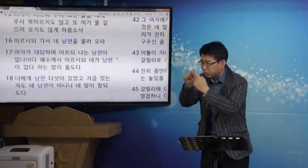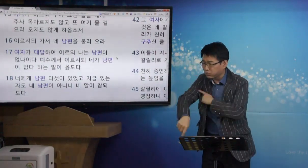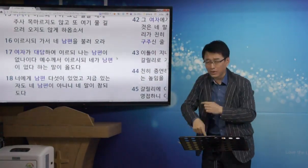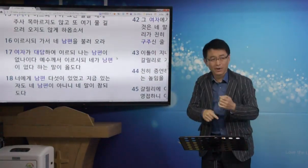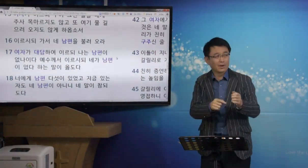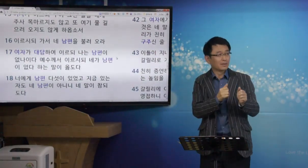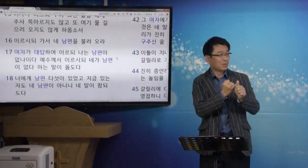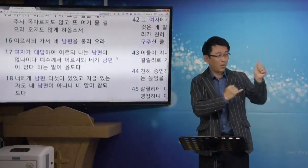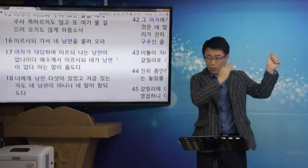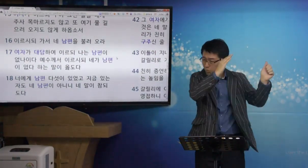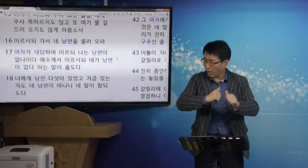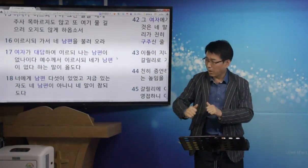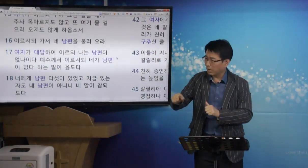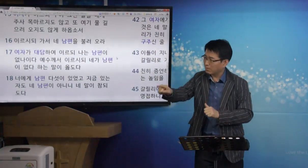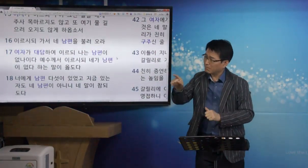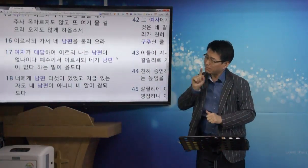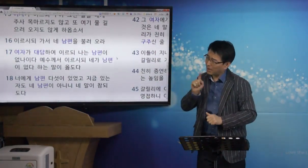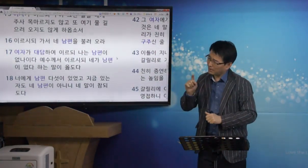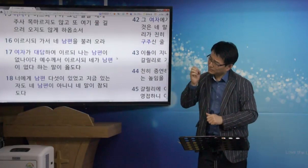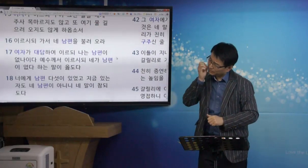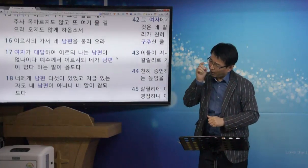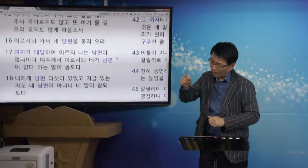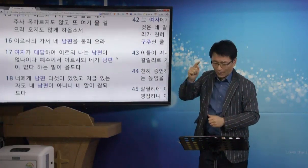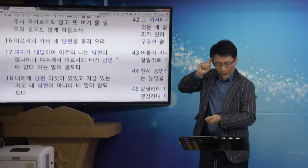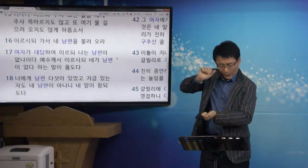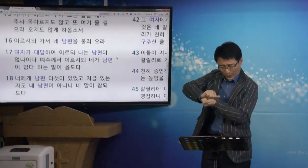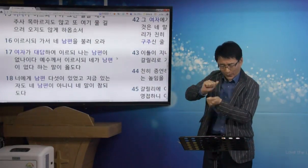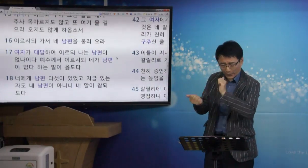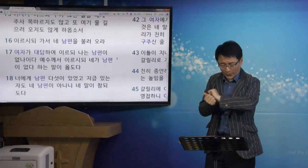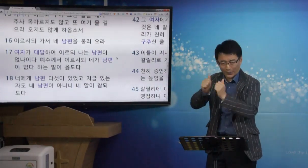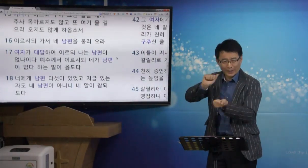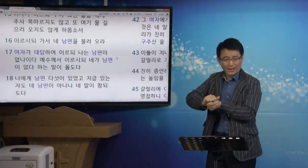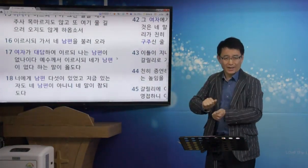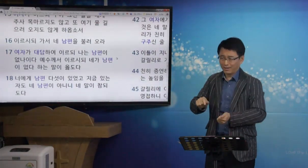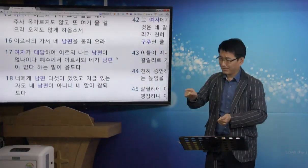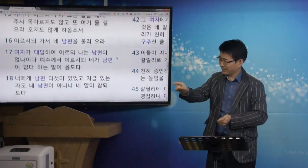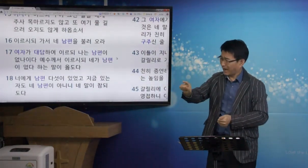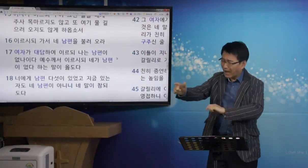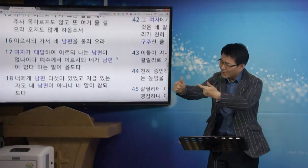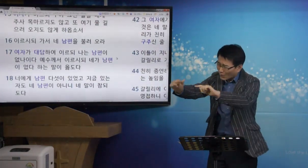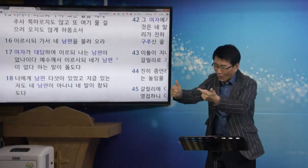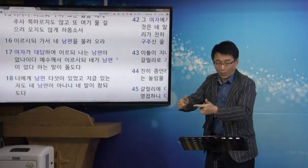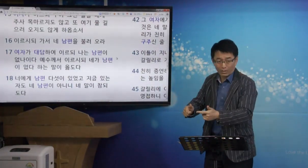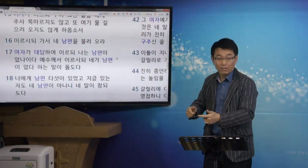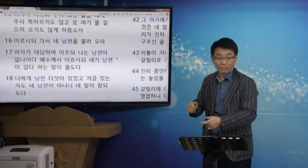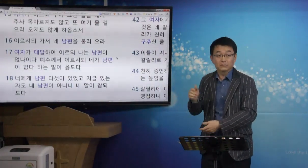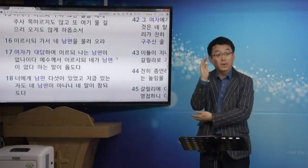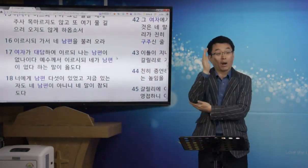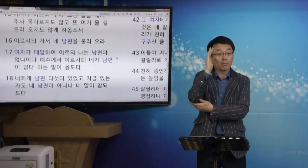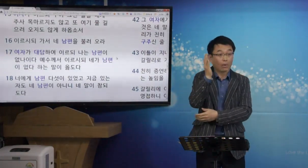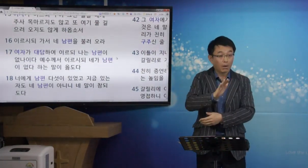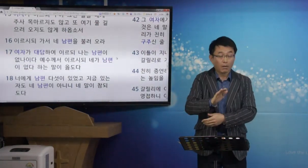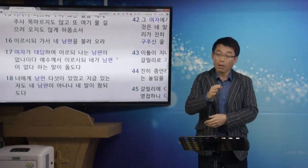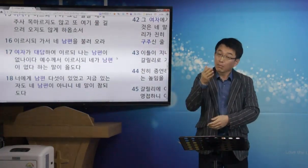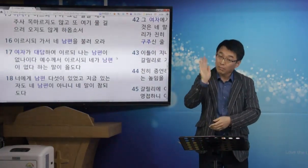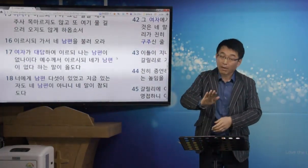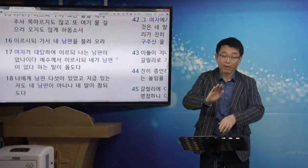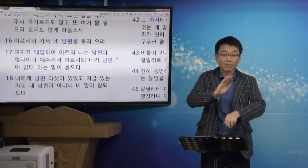당신 누굽니까? 무슨 남편을 불러오라고 해요. 이상한 사람입니다. 엉뚱한 사람이네요. 라고 이야기해야